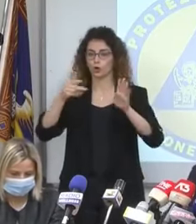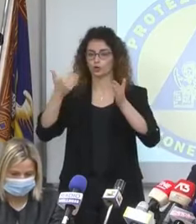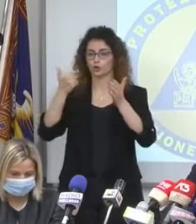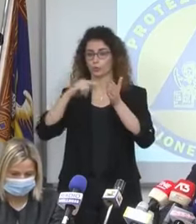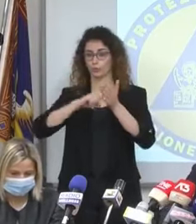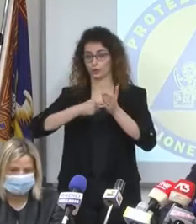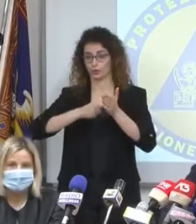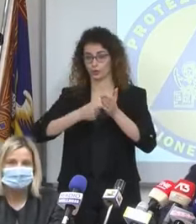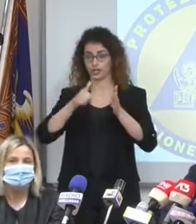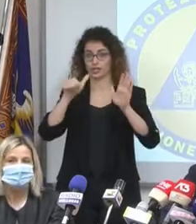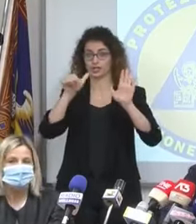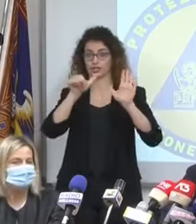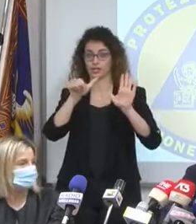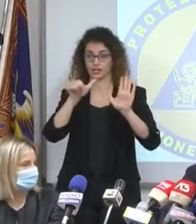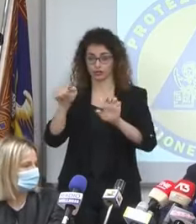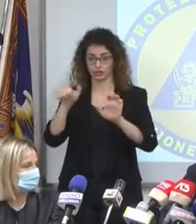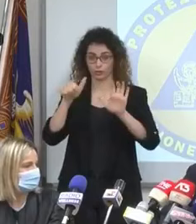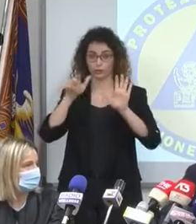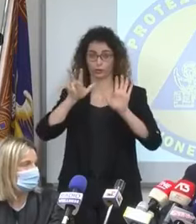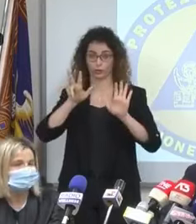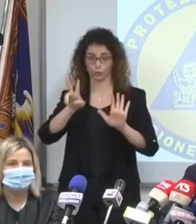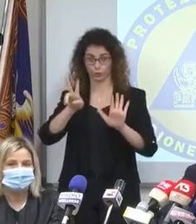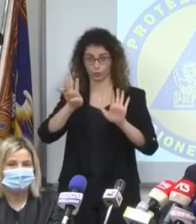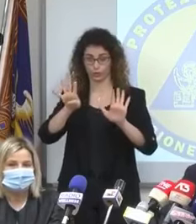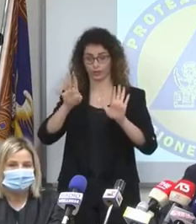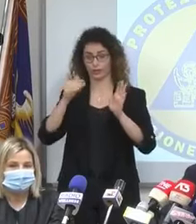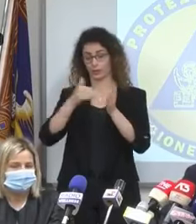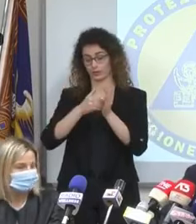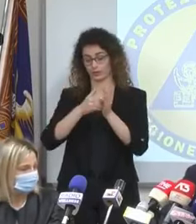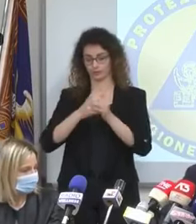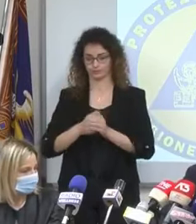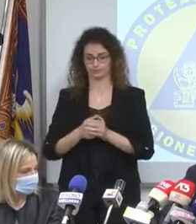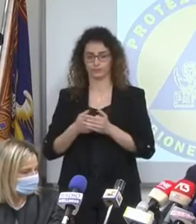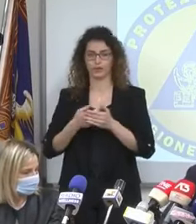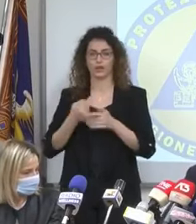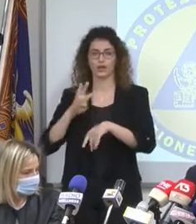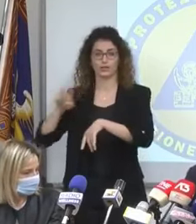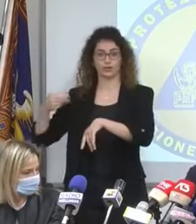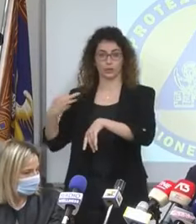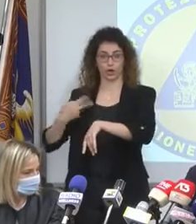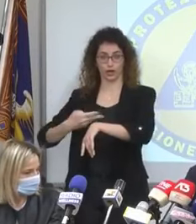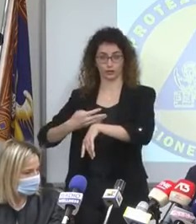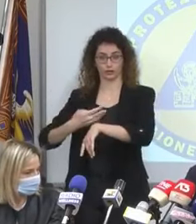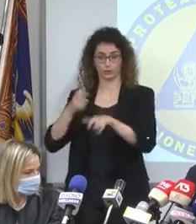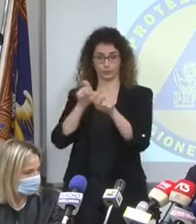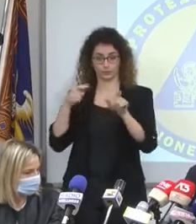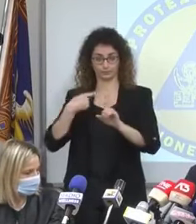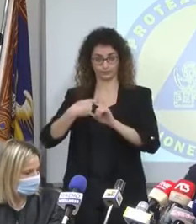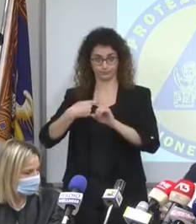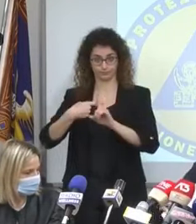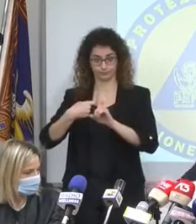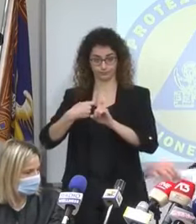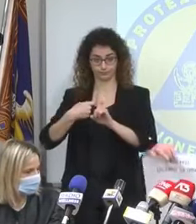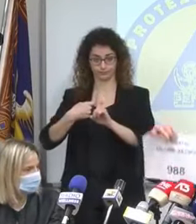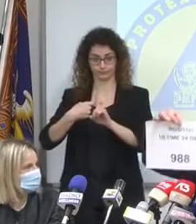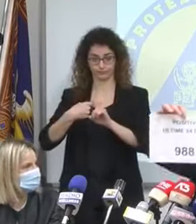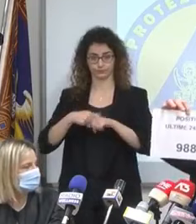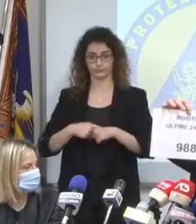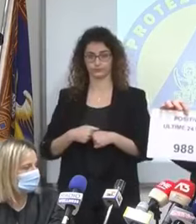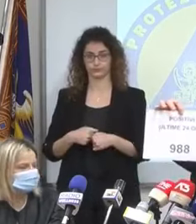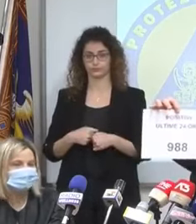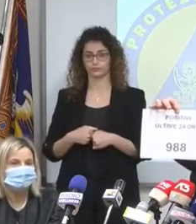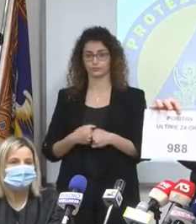8.689.000, 961. I positivi nelle ultime 24 ore sono